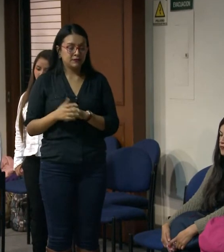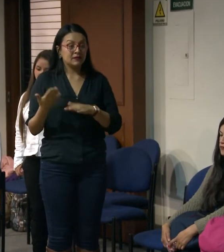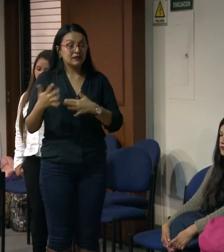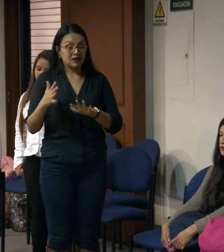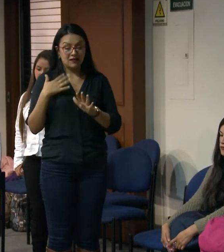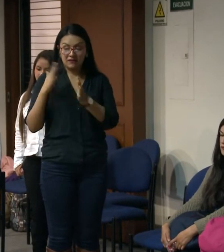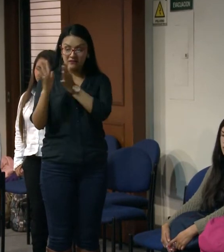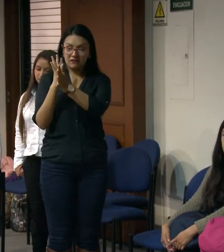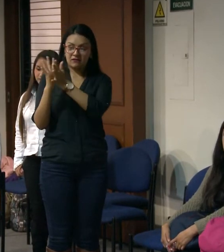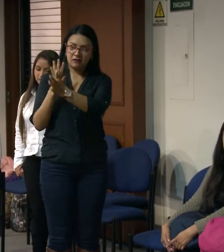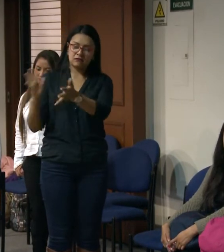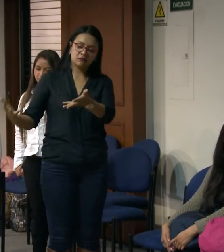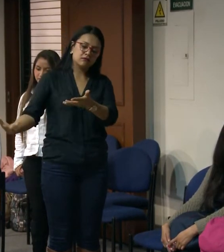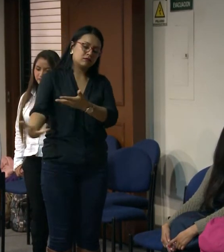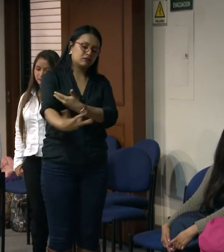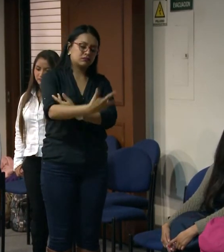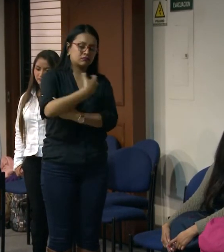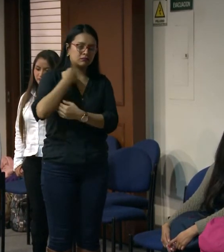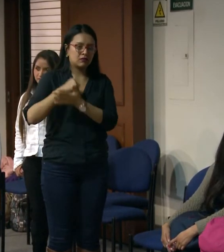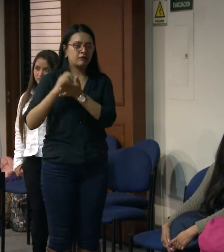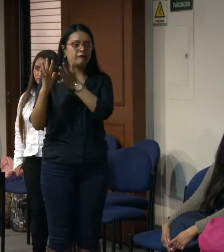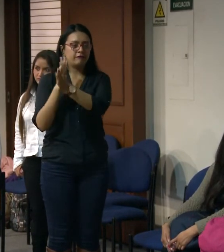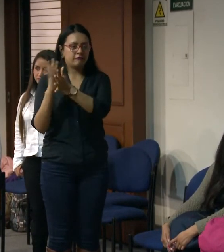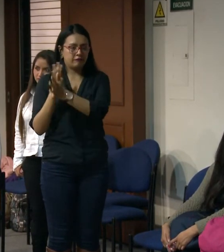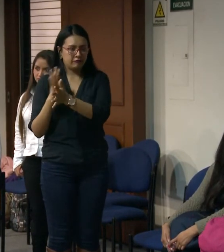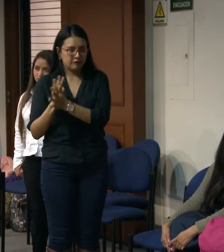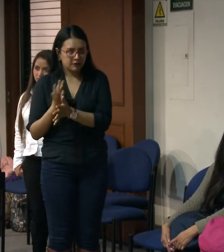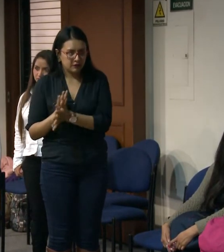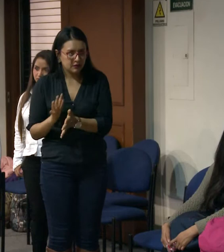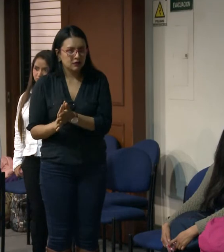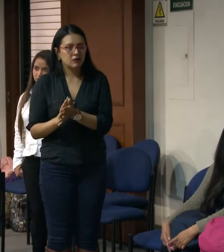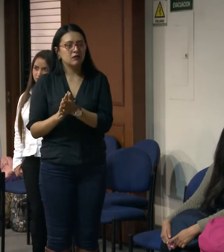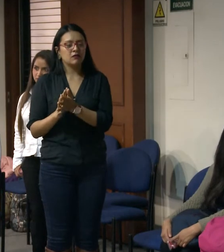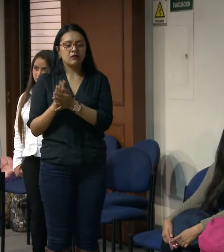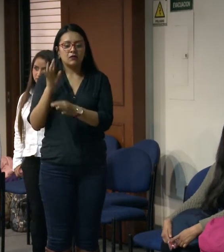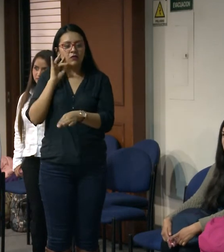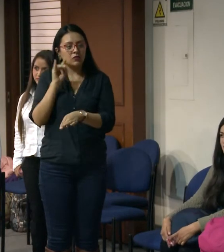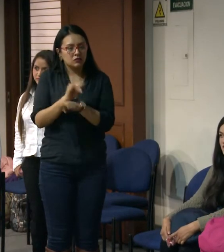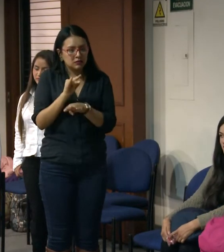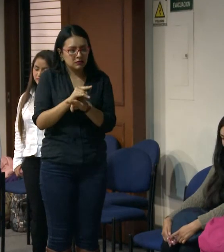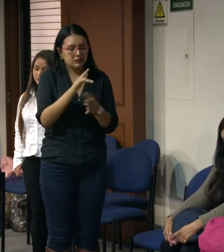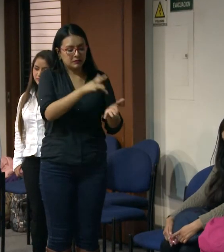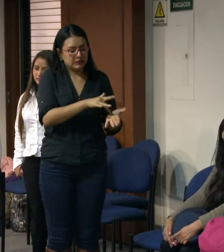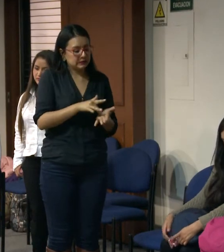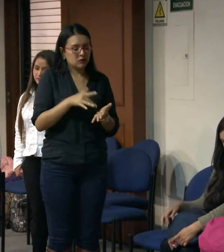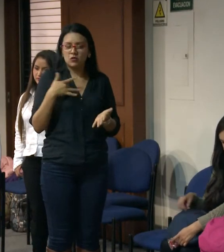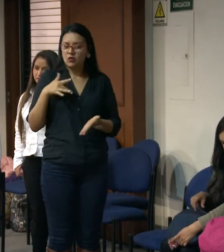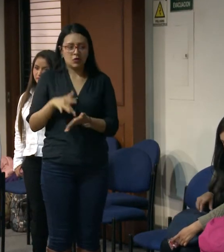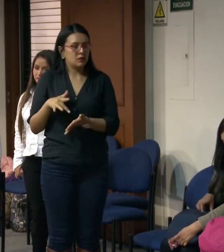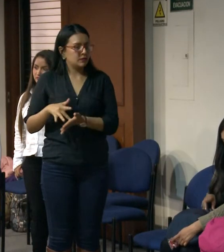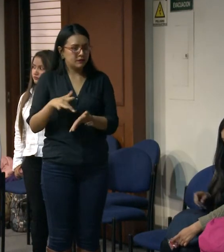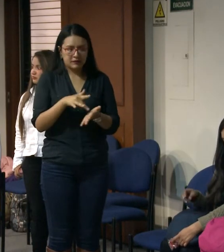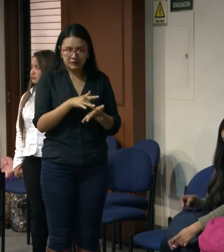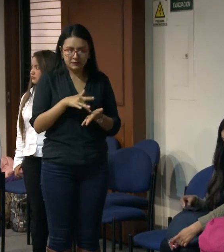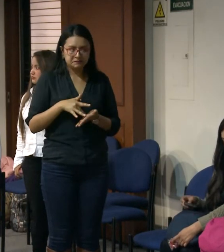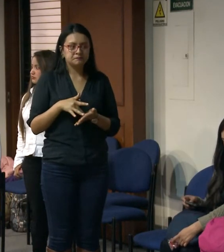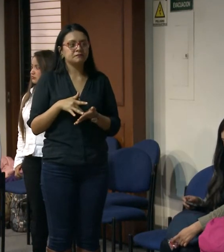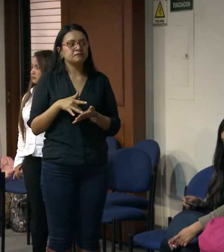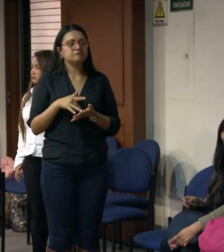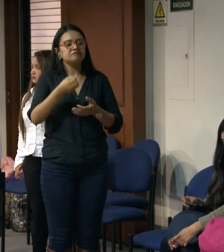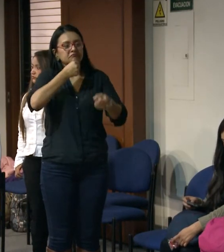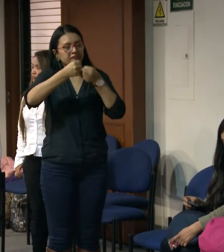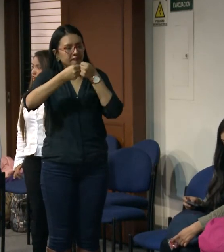la información que se recopiló o que se recogió en la observación, tanto participante como no participante, en